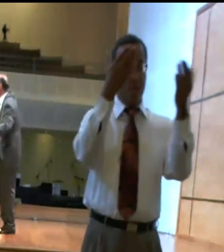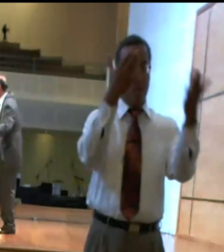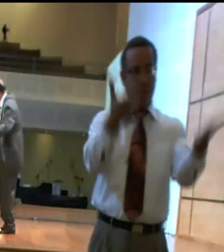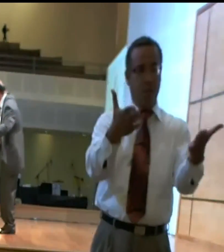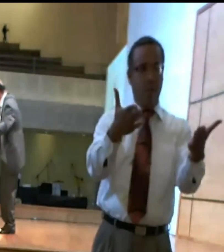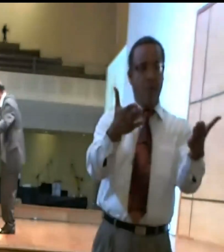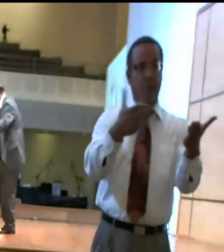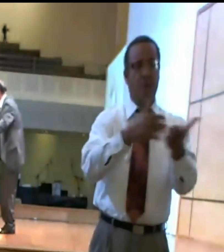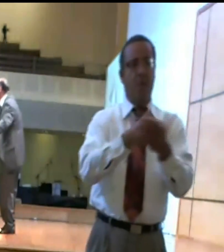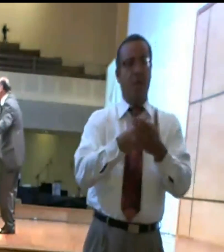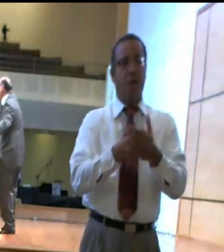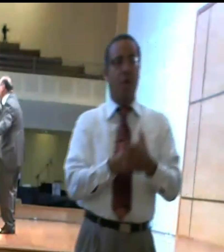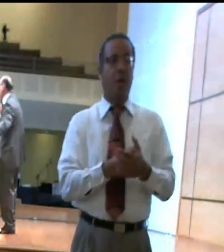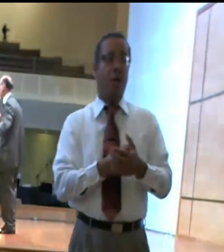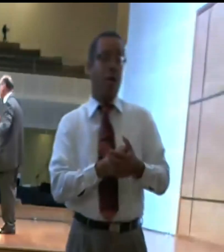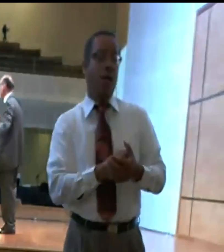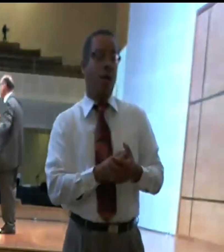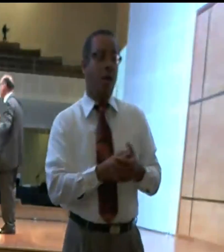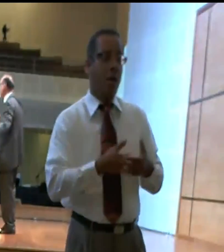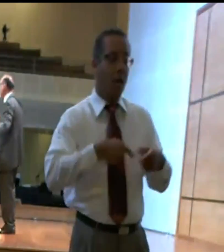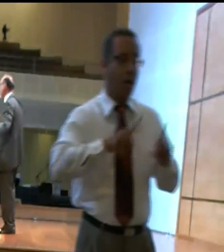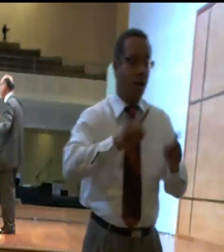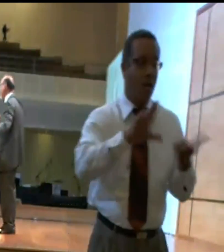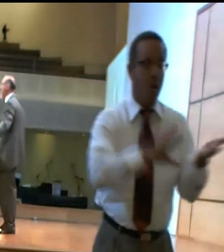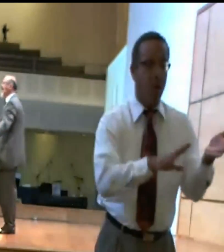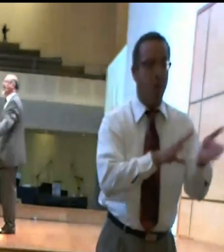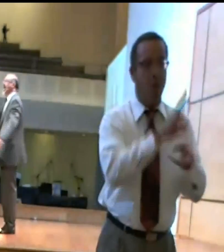las injusticias que encontramos en este mundo caído.